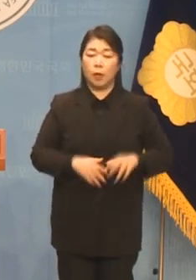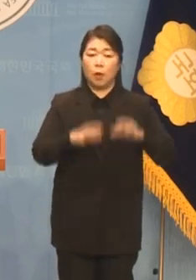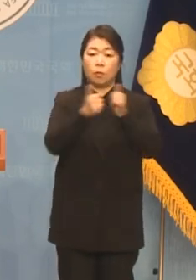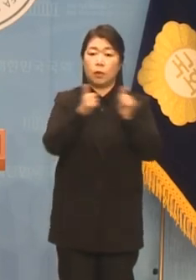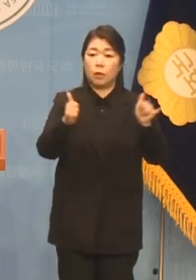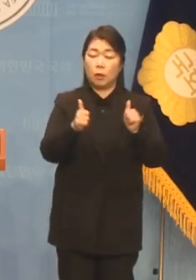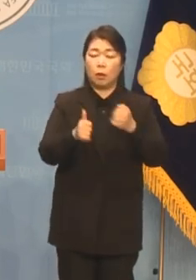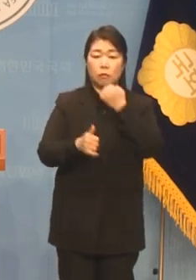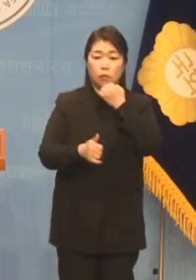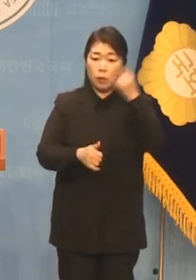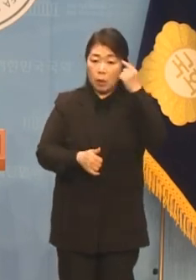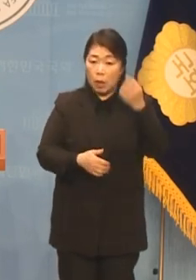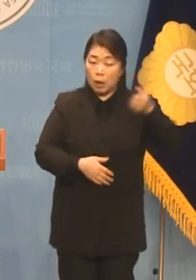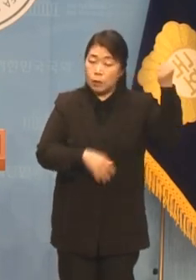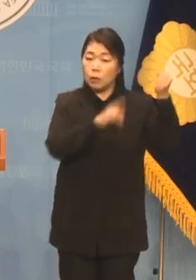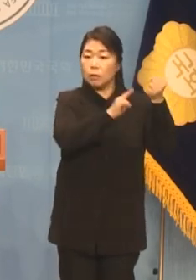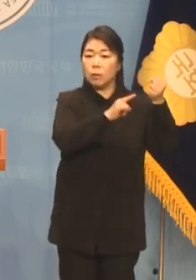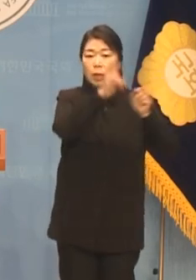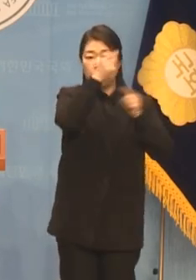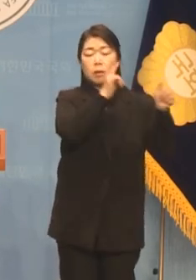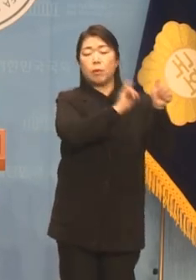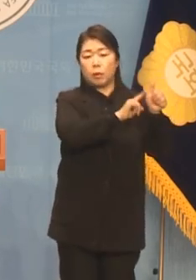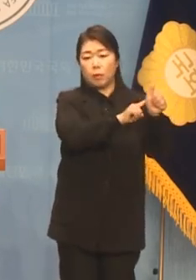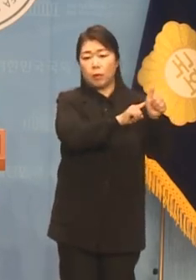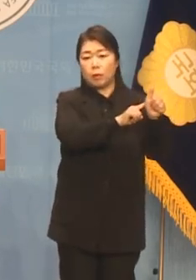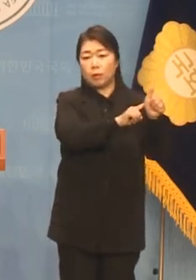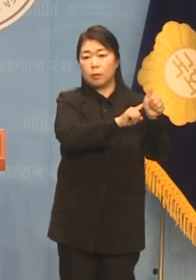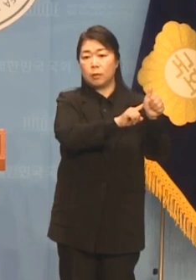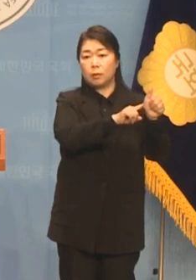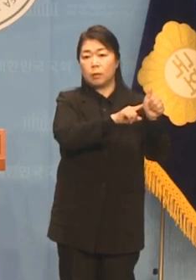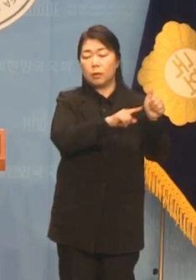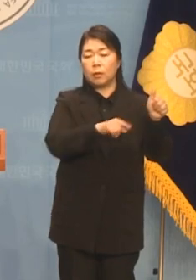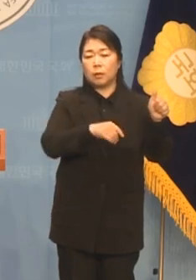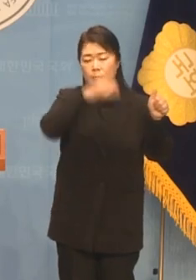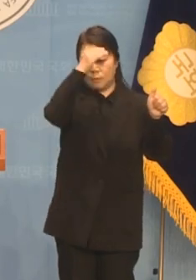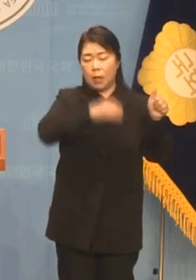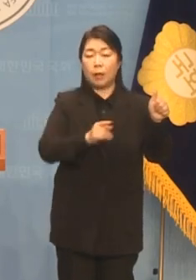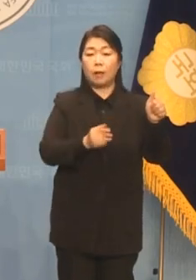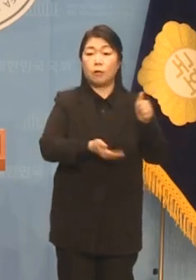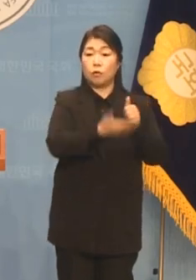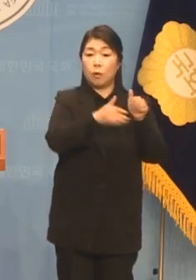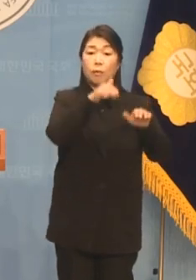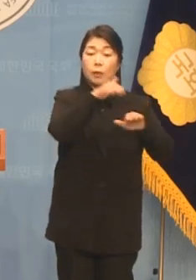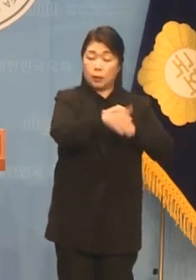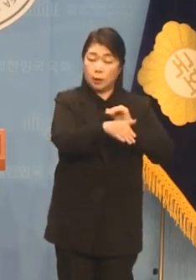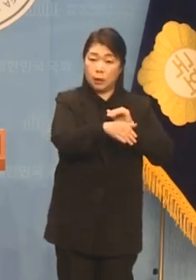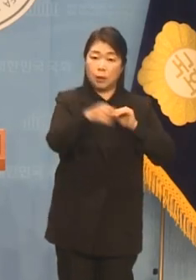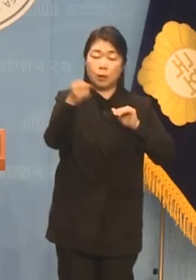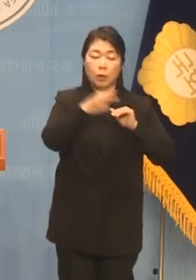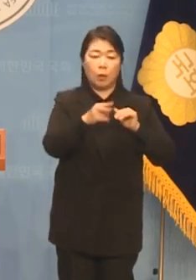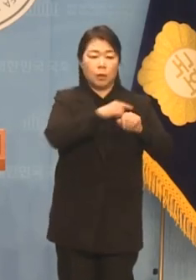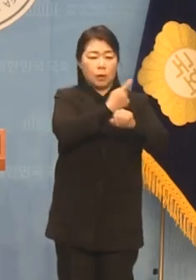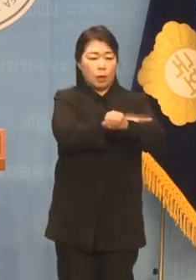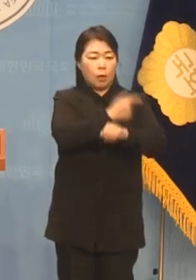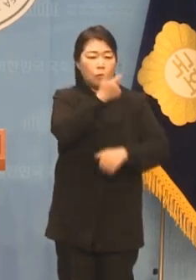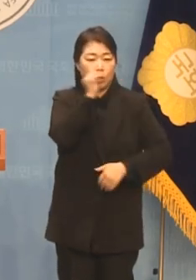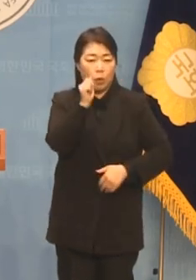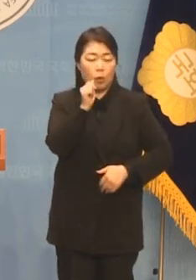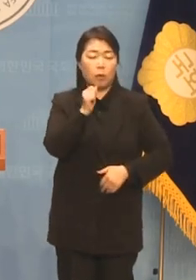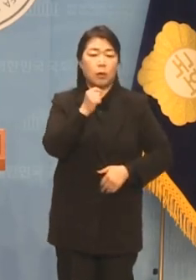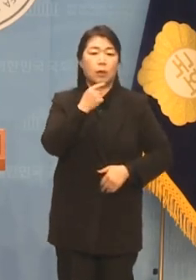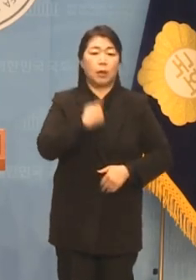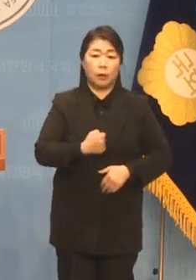우습게 아는 이재명 대표의 이러한 나무인 공천과 자질 미달 민주당